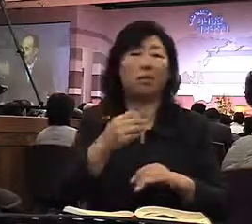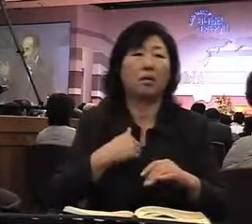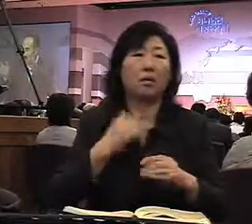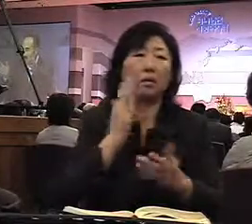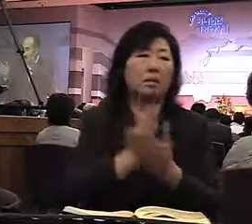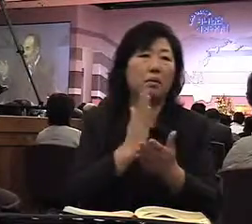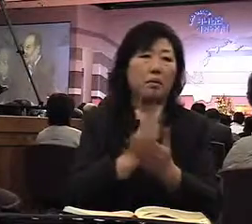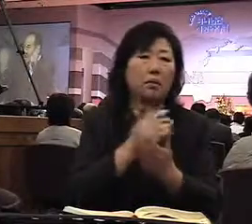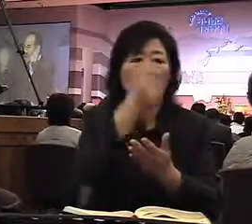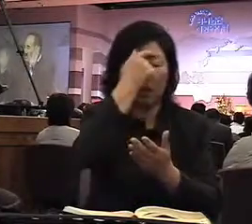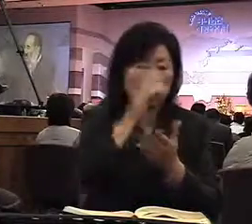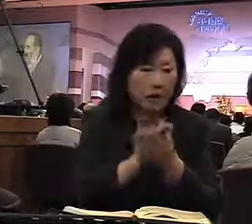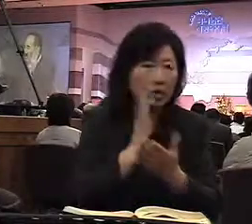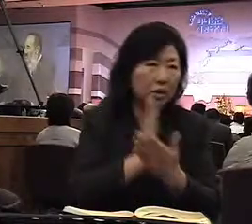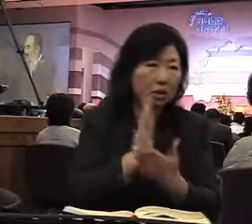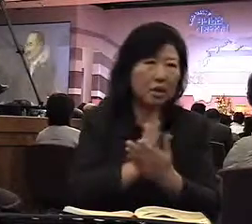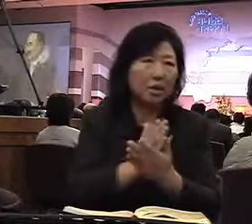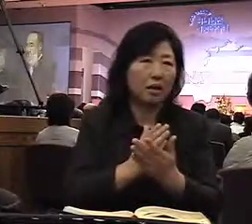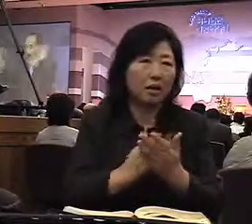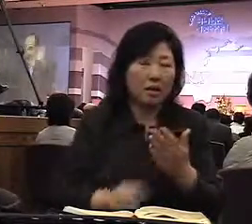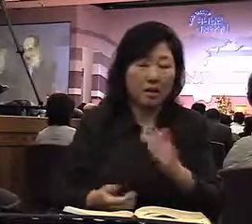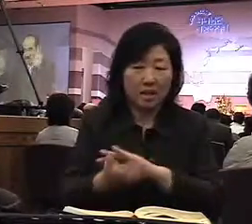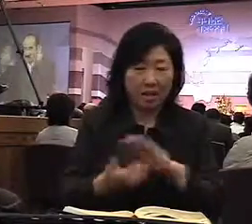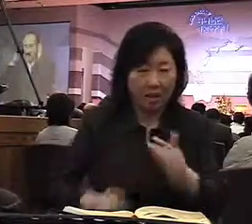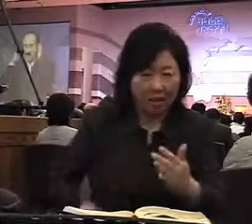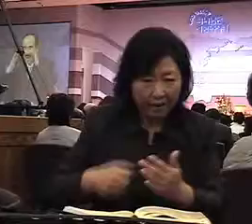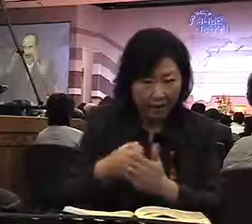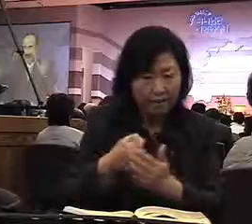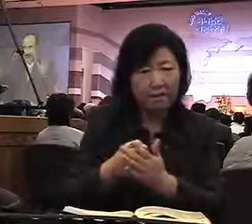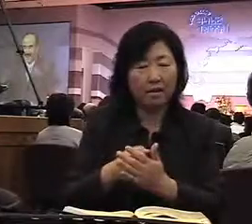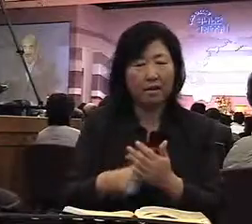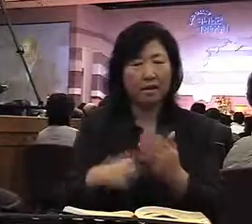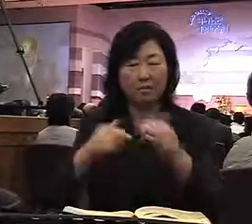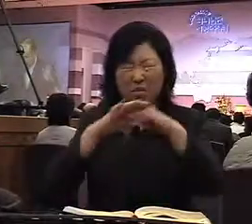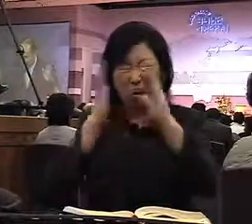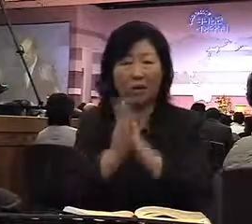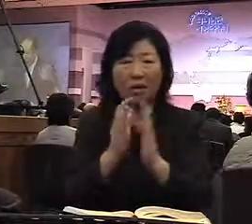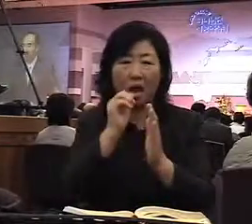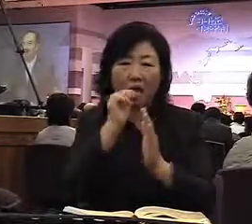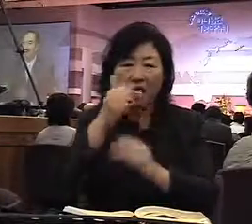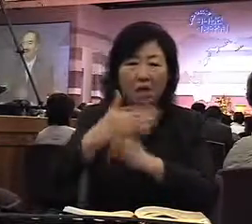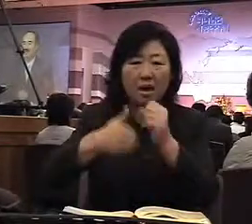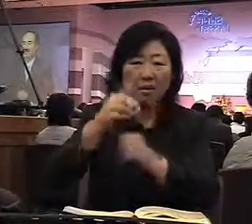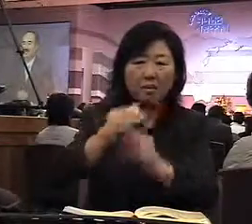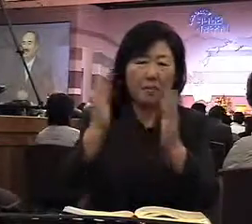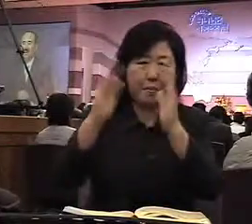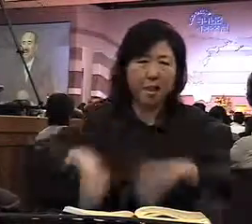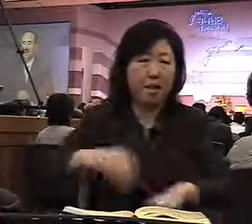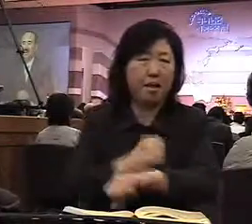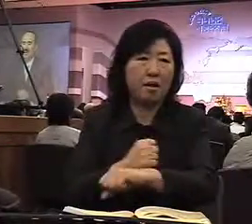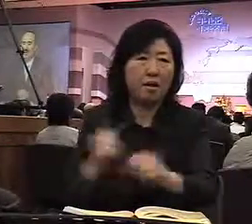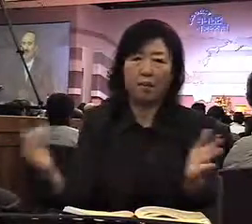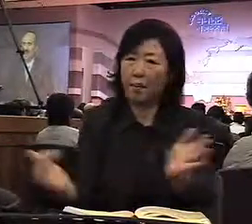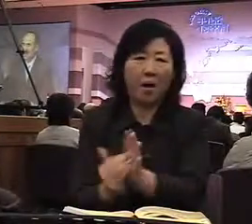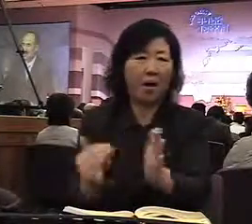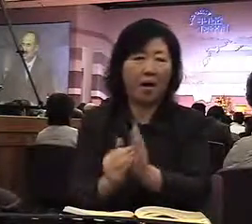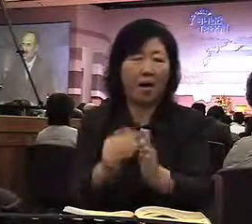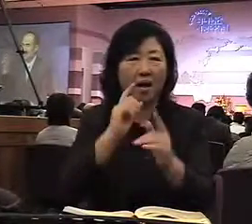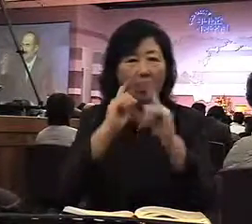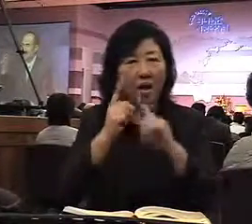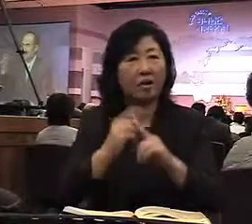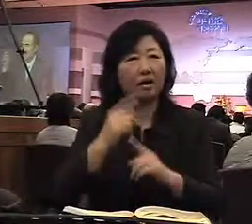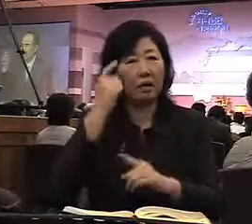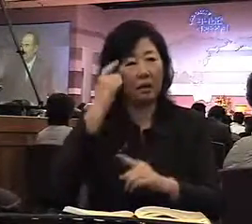내가 기도하지만 나는 이미 결심해서 나는 안 돼. 절대 내 망하게 할 거야. 끝내버릴 거야. 이런 말씀입니다. 그런데